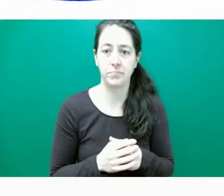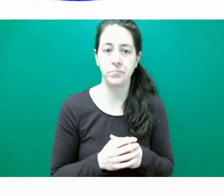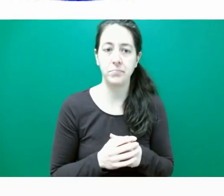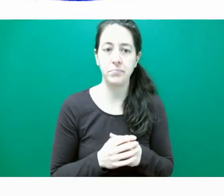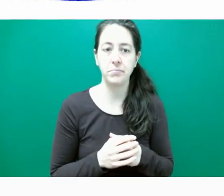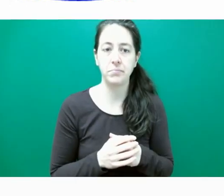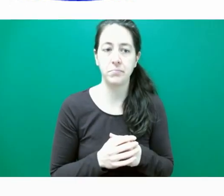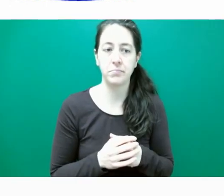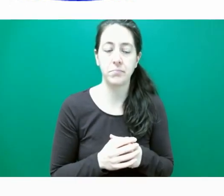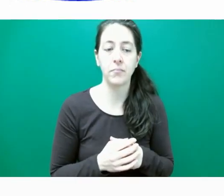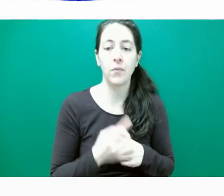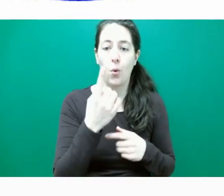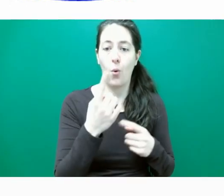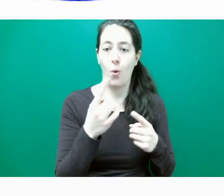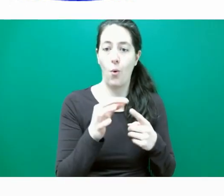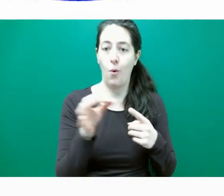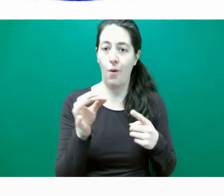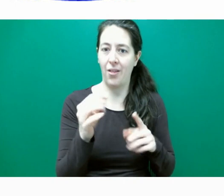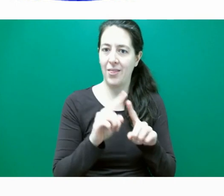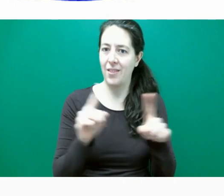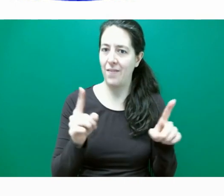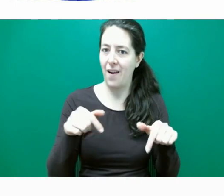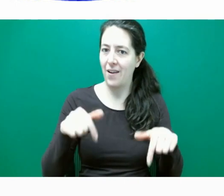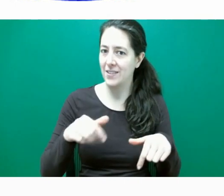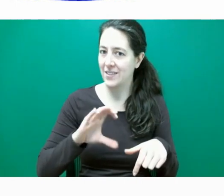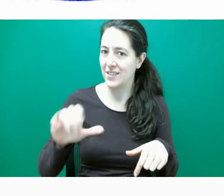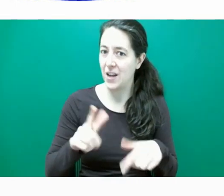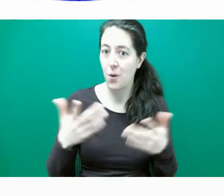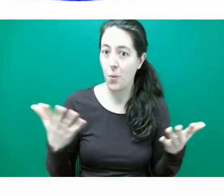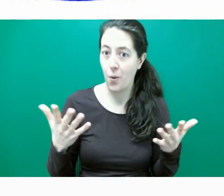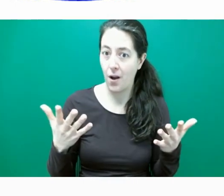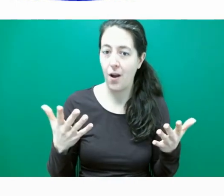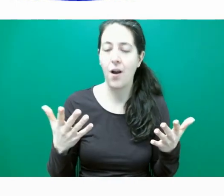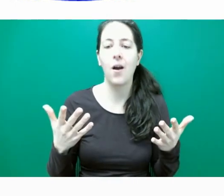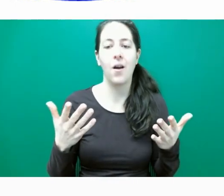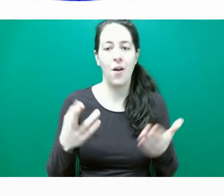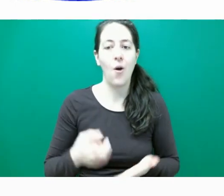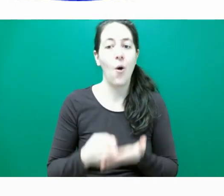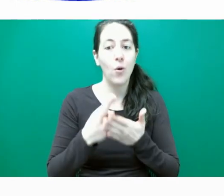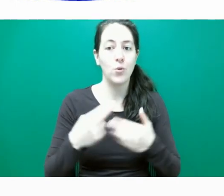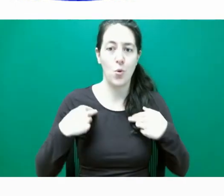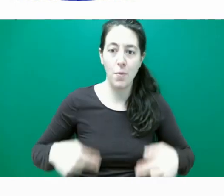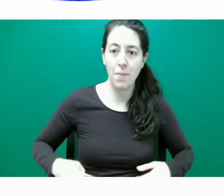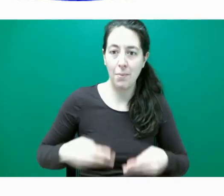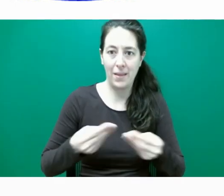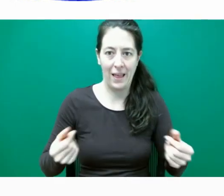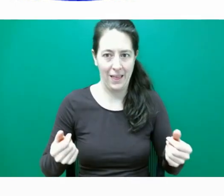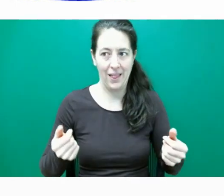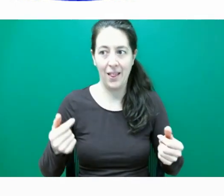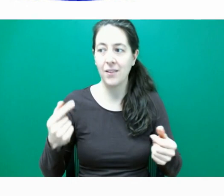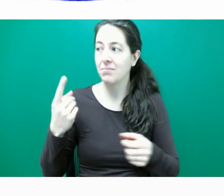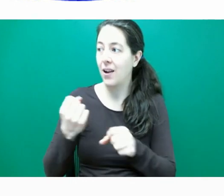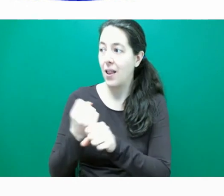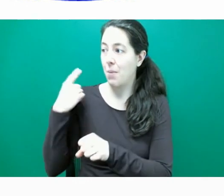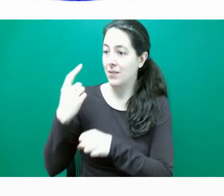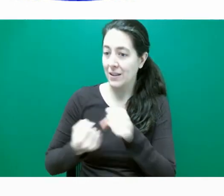fait une différence cette année au CCGL, c'est que les ressources humaines et matérielles ont doublé depuis l'année dernière. Donc, il y a un